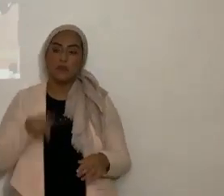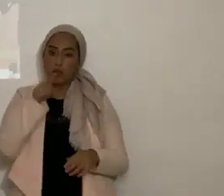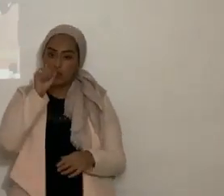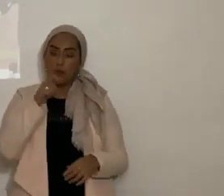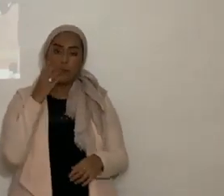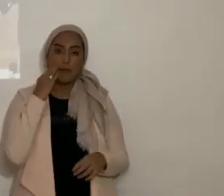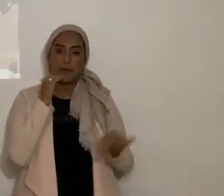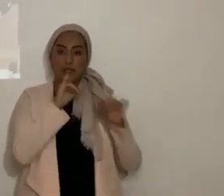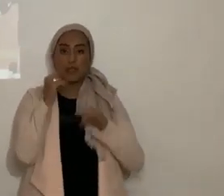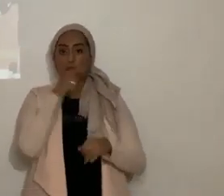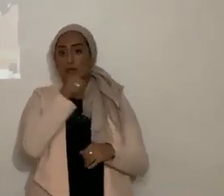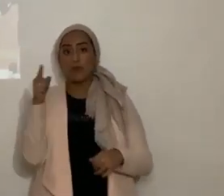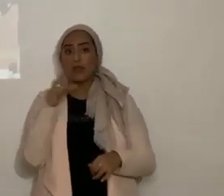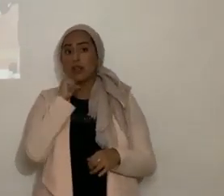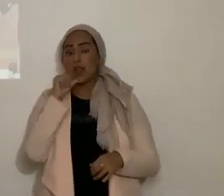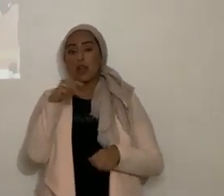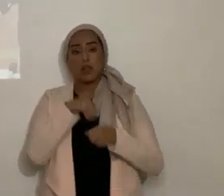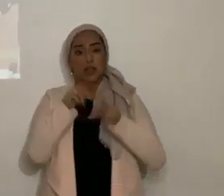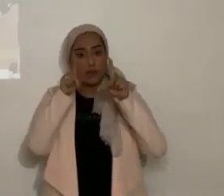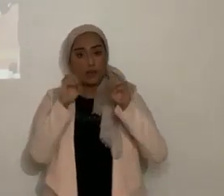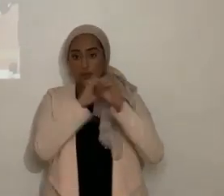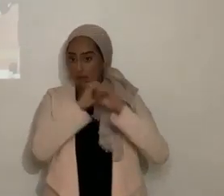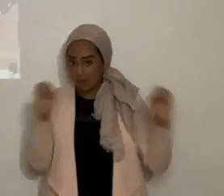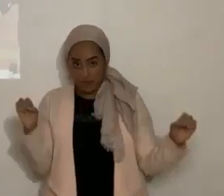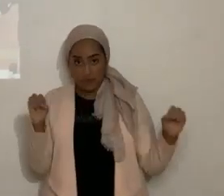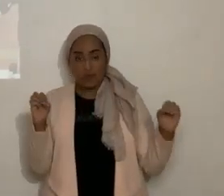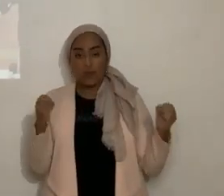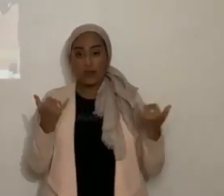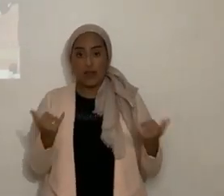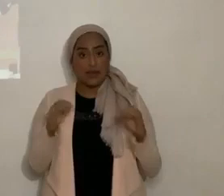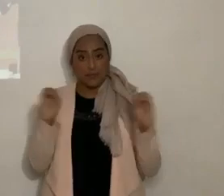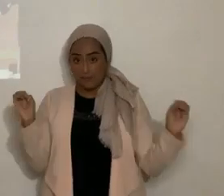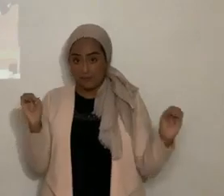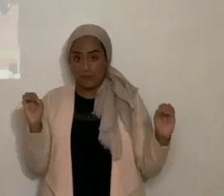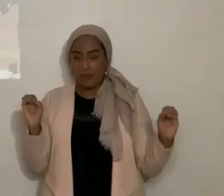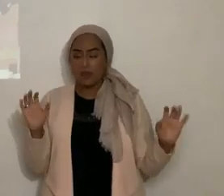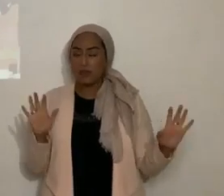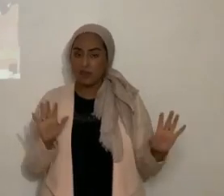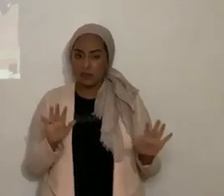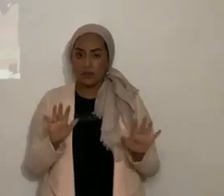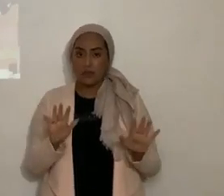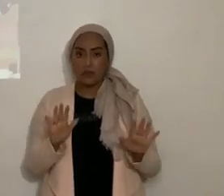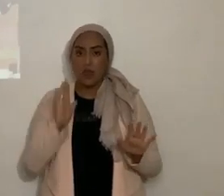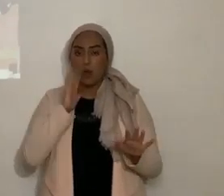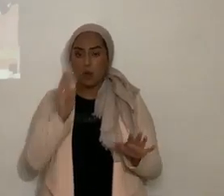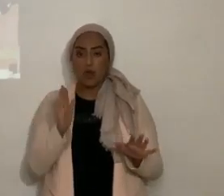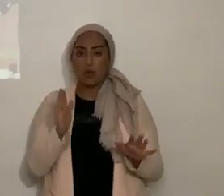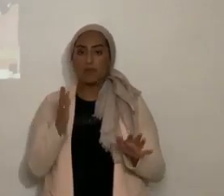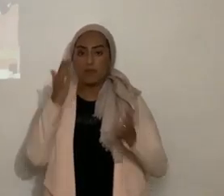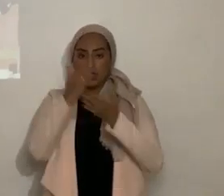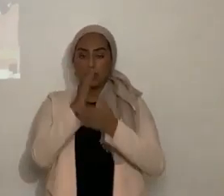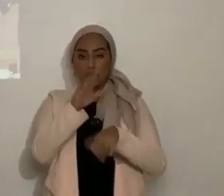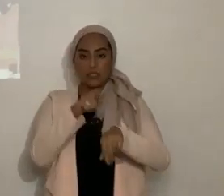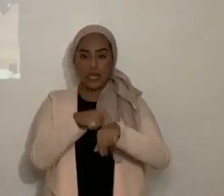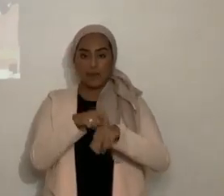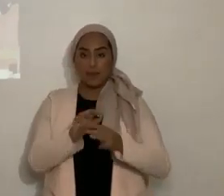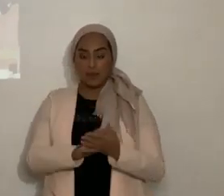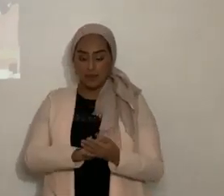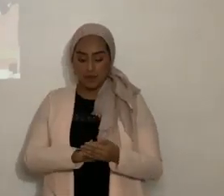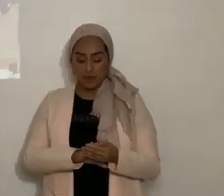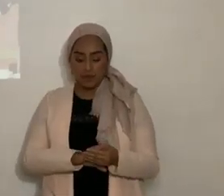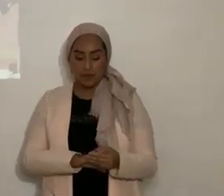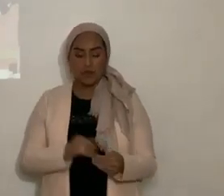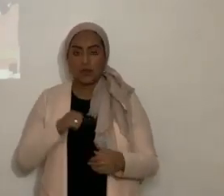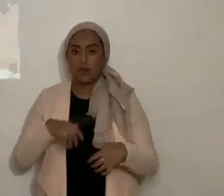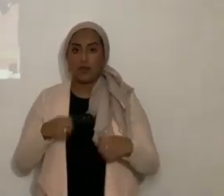que pasarlo tú. Y si tú no estás en una prueba o en una tribulación ahorita, no te preocupes, llegará tu momento. No es que te